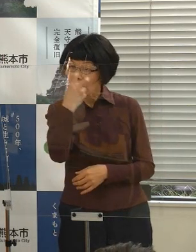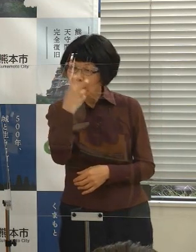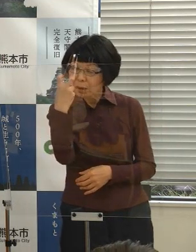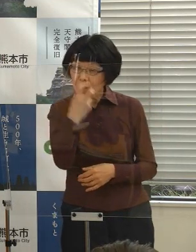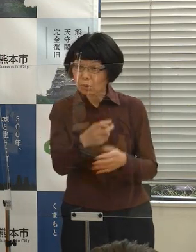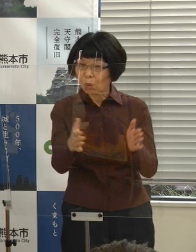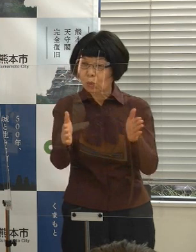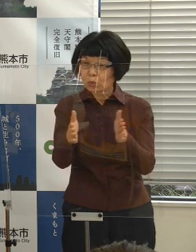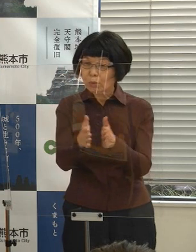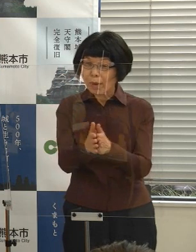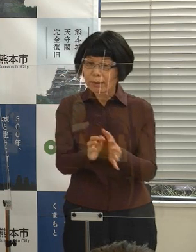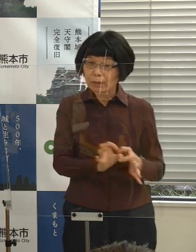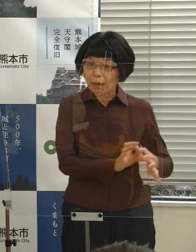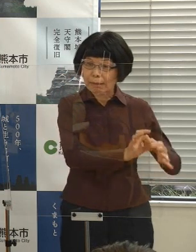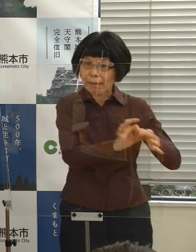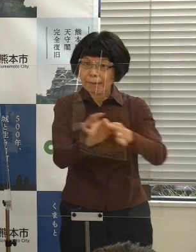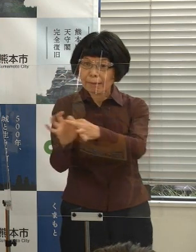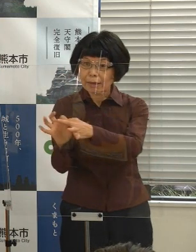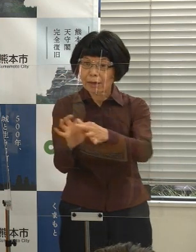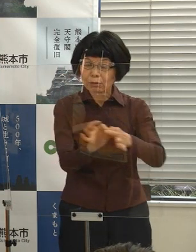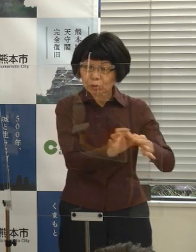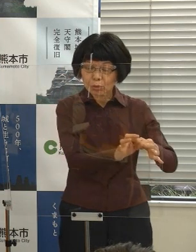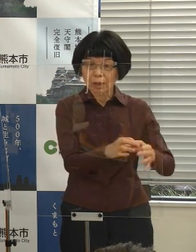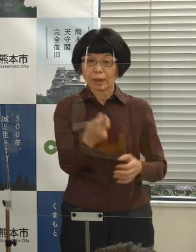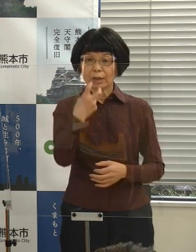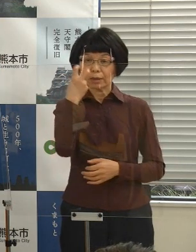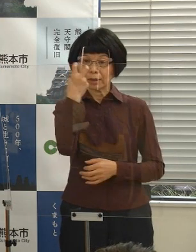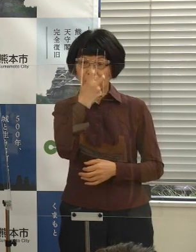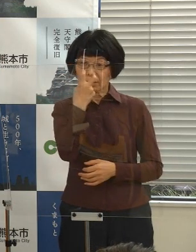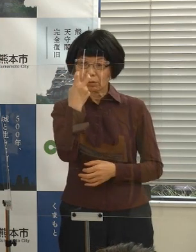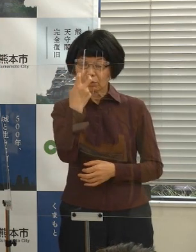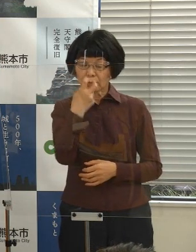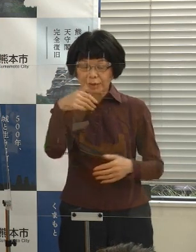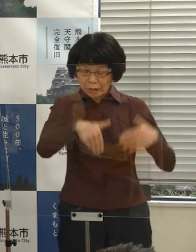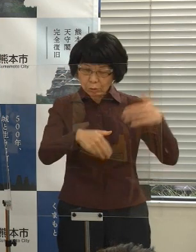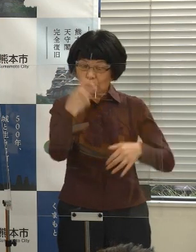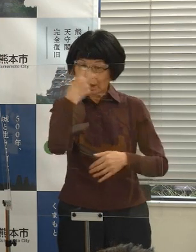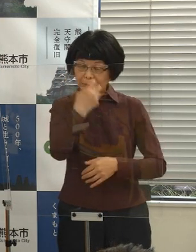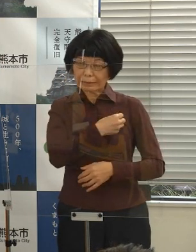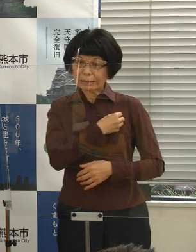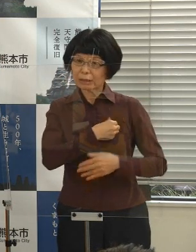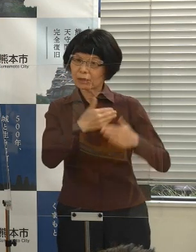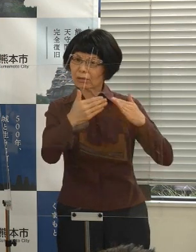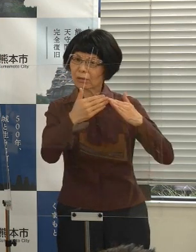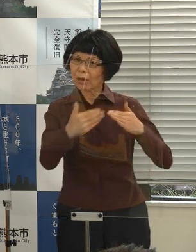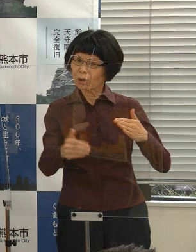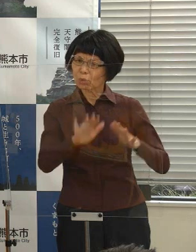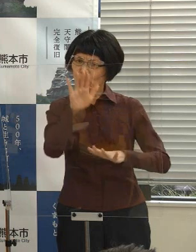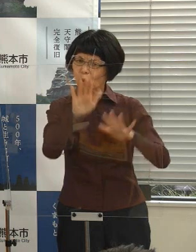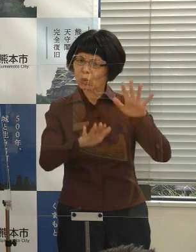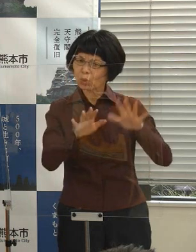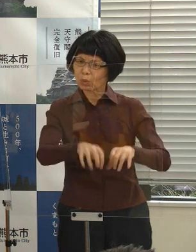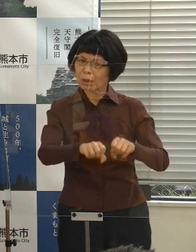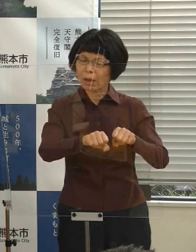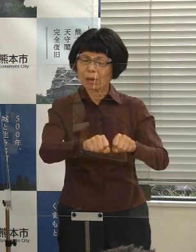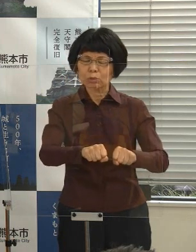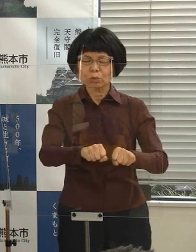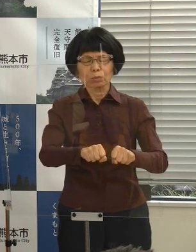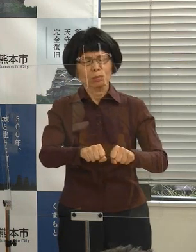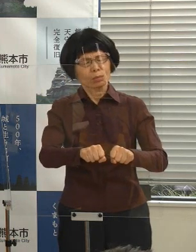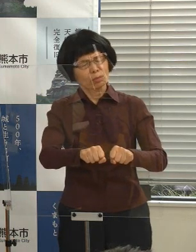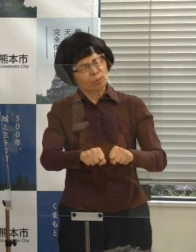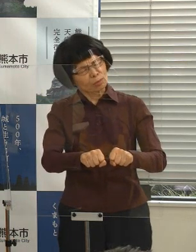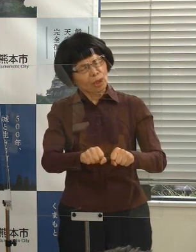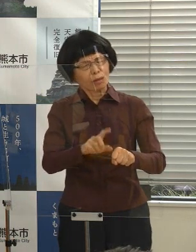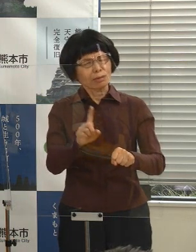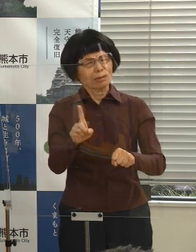連絡、あるいはその選管としてのその状況の把握みたいなものが 大変、まあ、ちょっと厳しい方ですけど、非常に曖昧